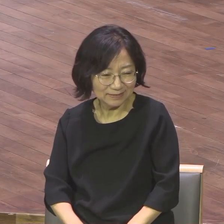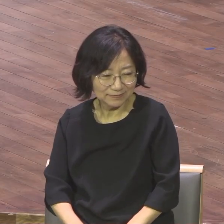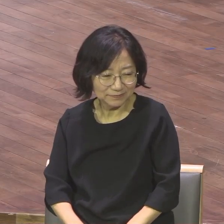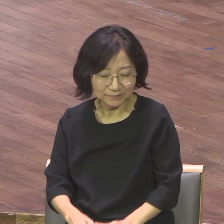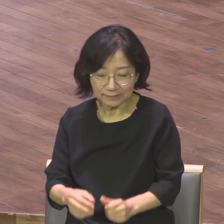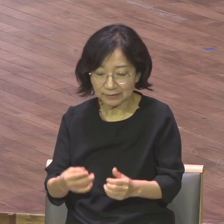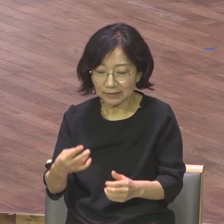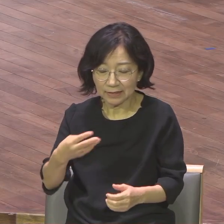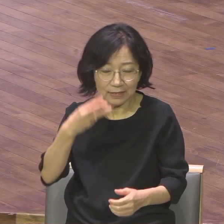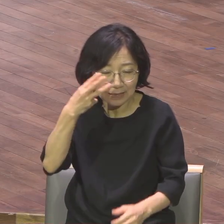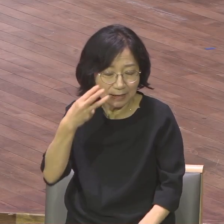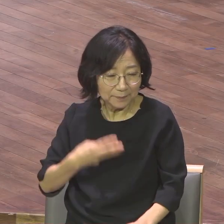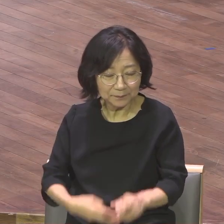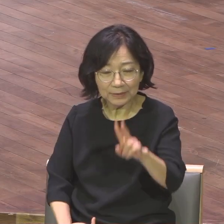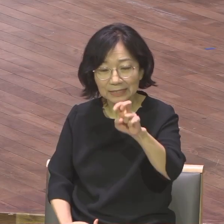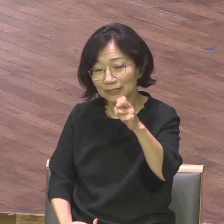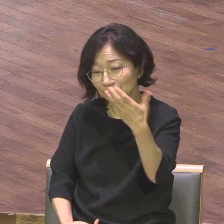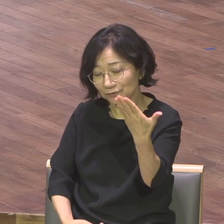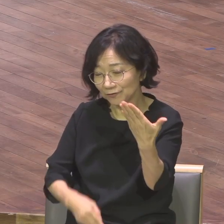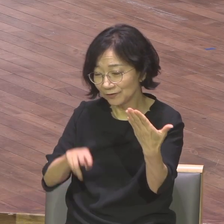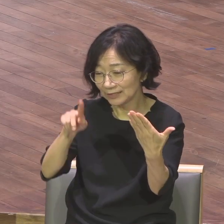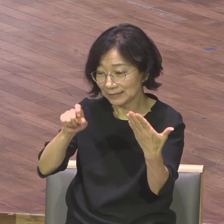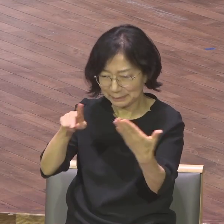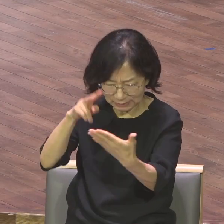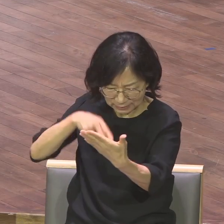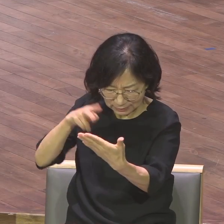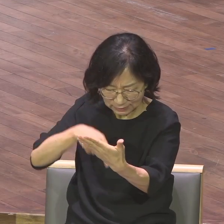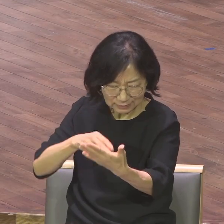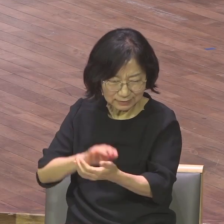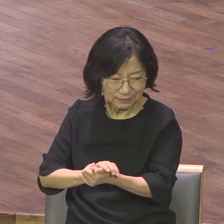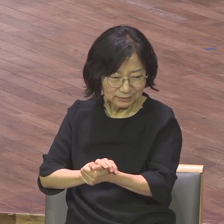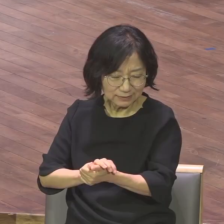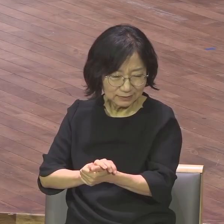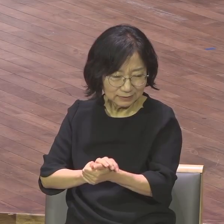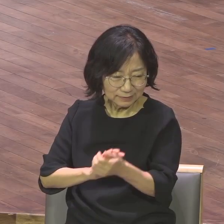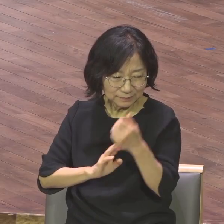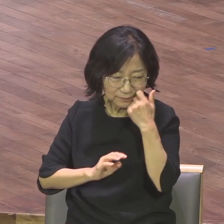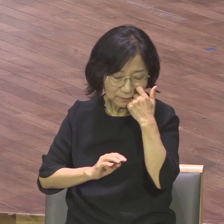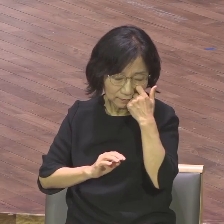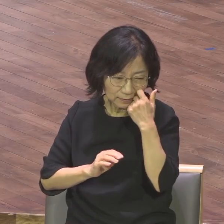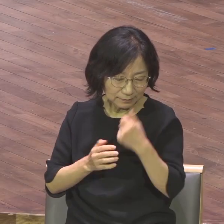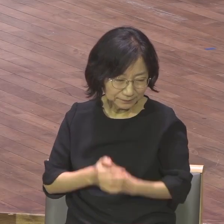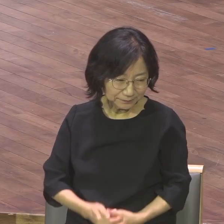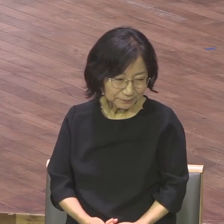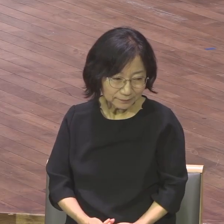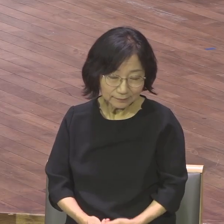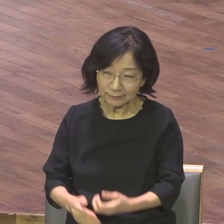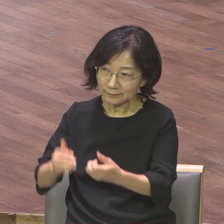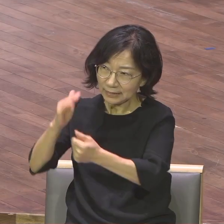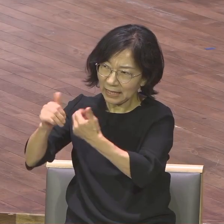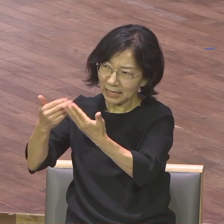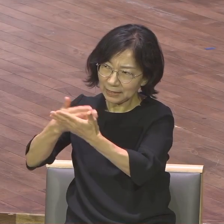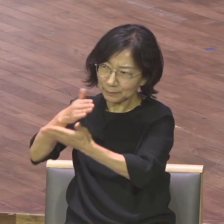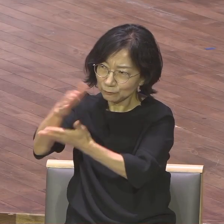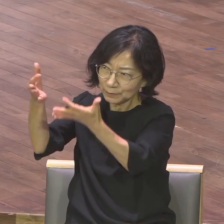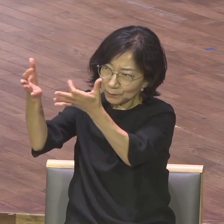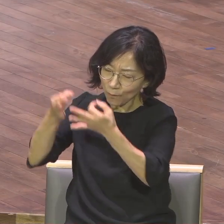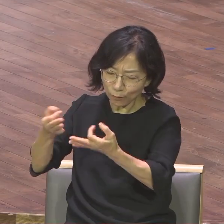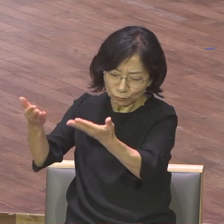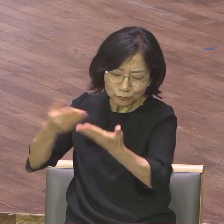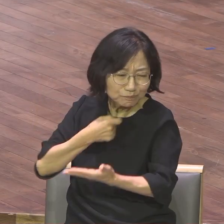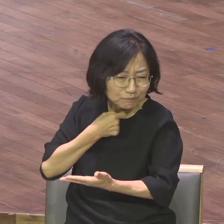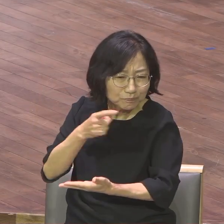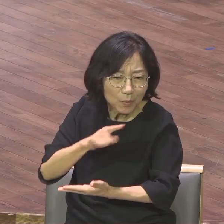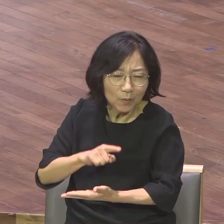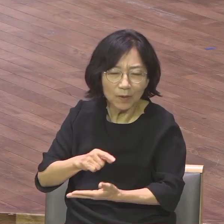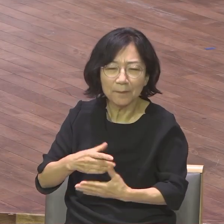예레미야 29장 11절에 보면 우리를 향한 하나님의 계획은 재앙이 아니라 평안이라 그랬어요.